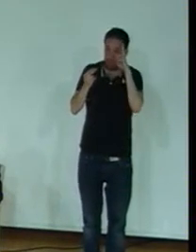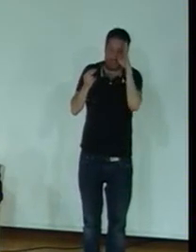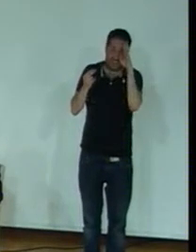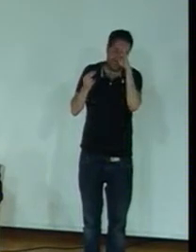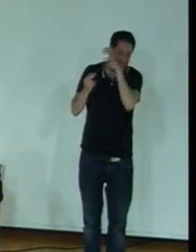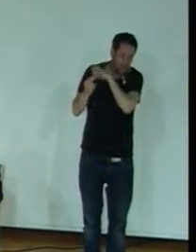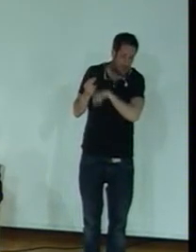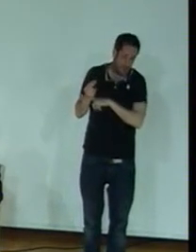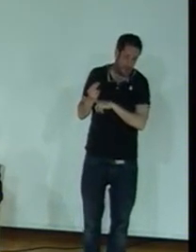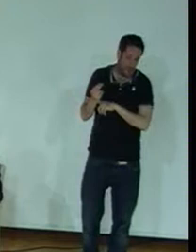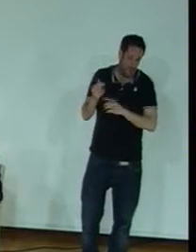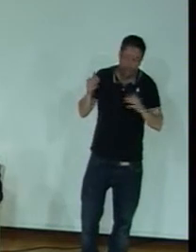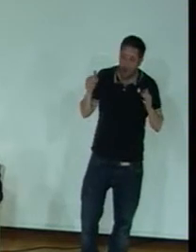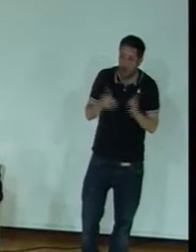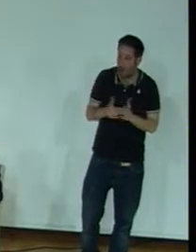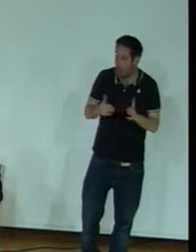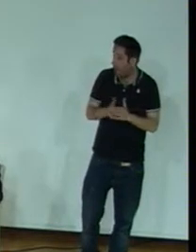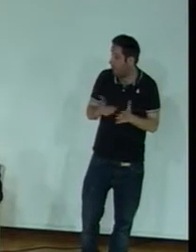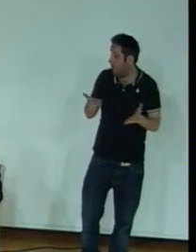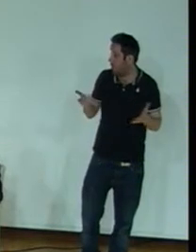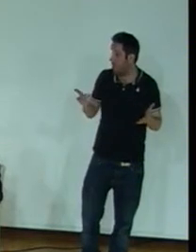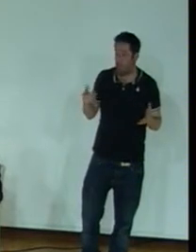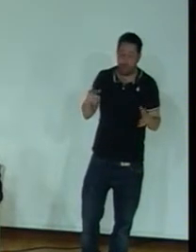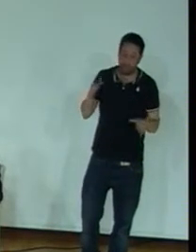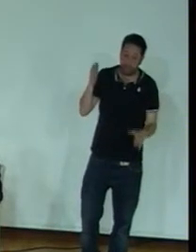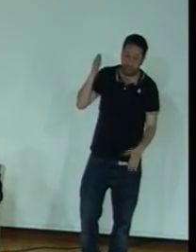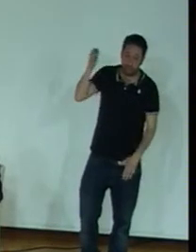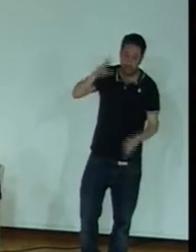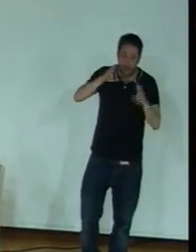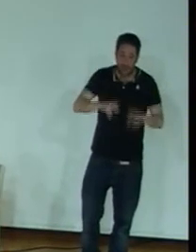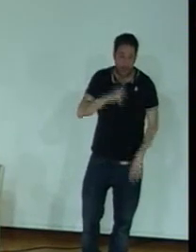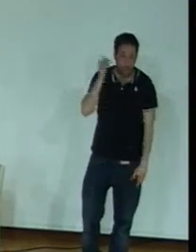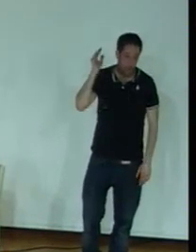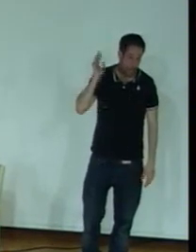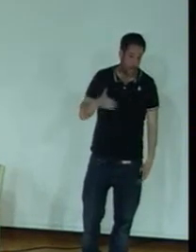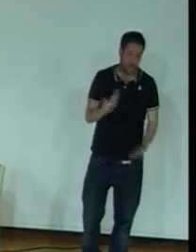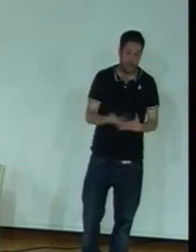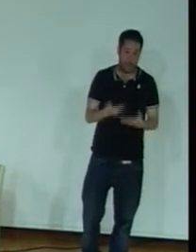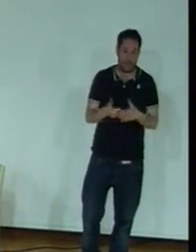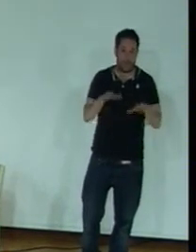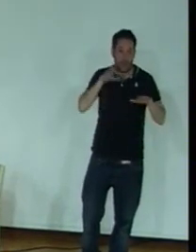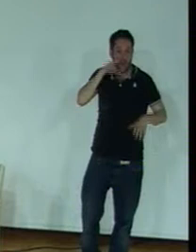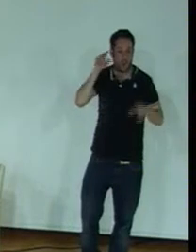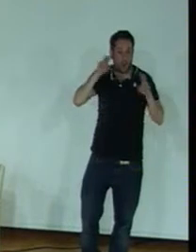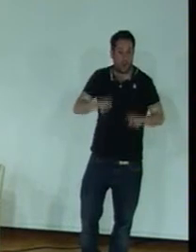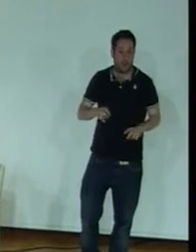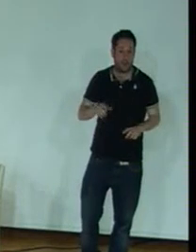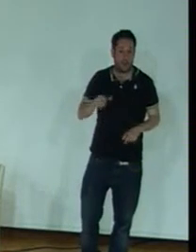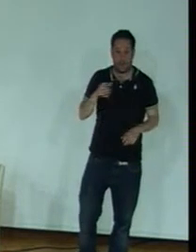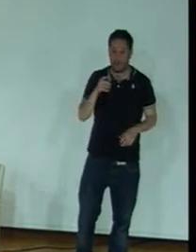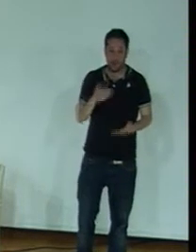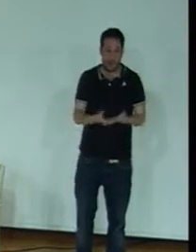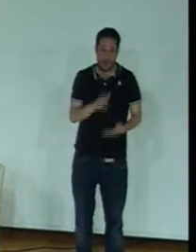dur, et là, c'est forcément encore, pour sans doute encore longtemps, un traitement humain. Et là, ce traitement humain, c'est souvent celui qui défaille,